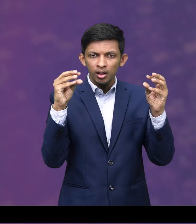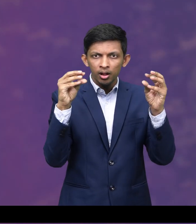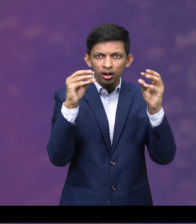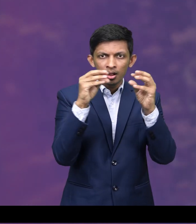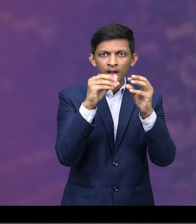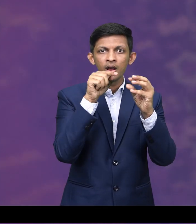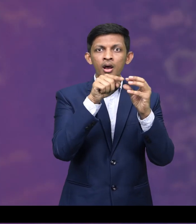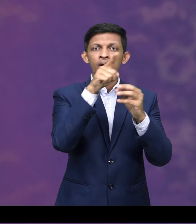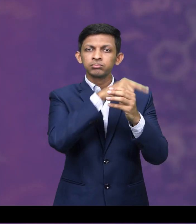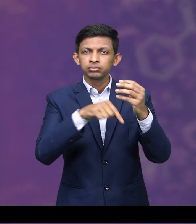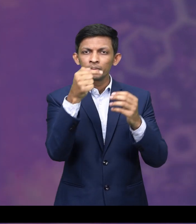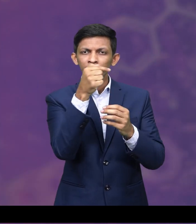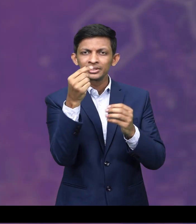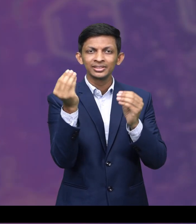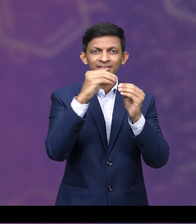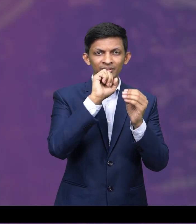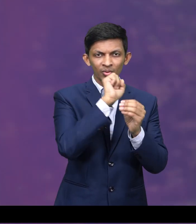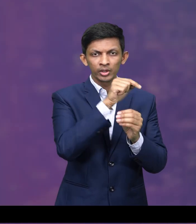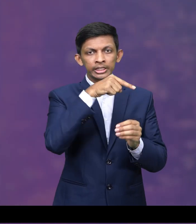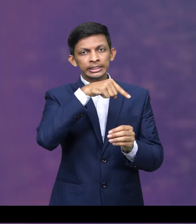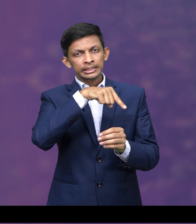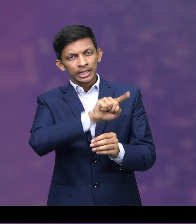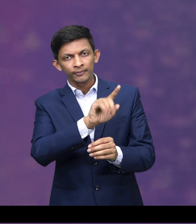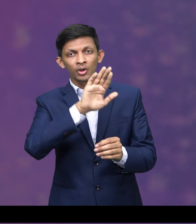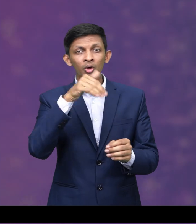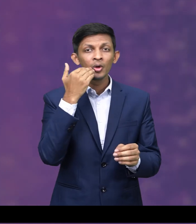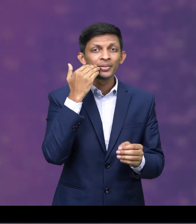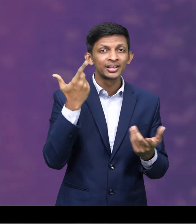దాని పరమాణువు యొక్క సాపేక్ష ధోరణిగా నిర్వచించబడుతుంది.